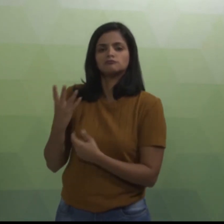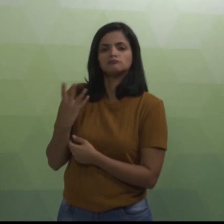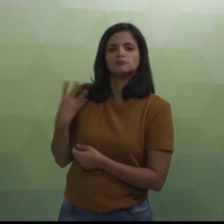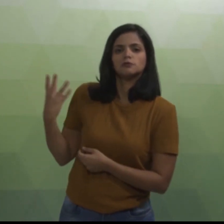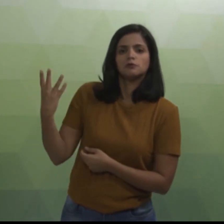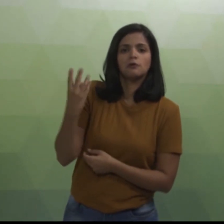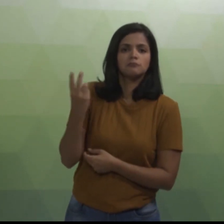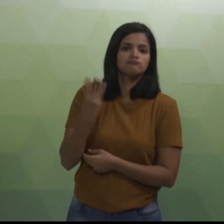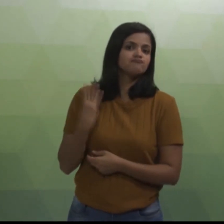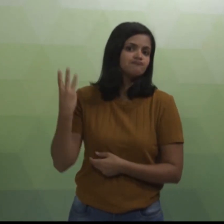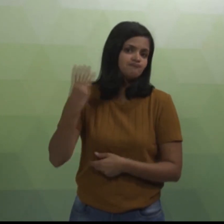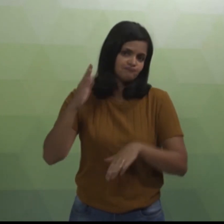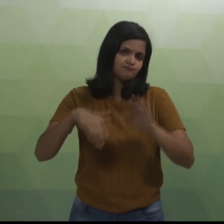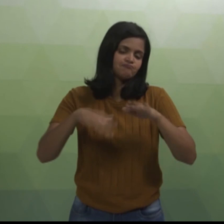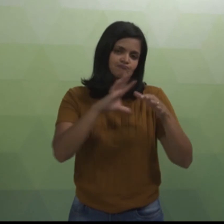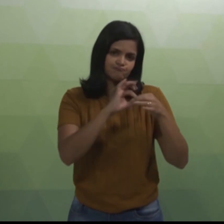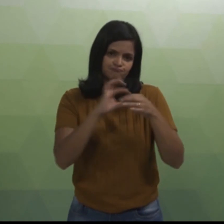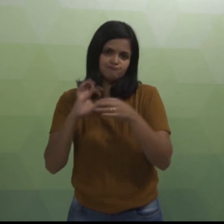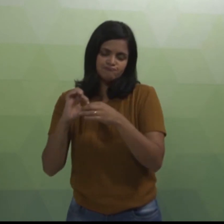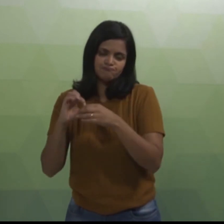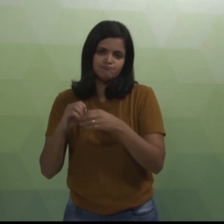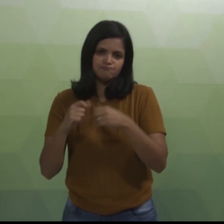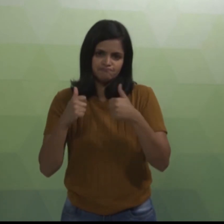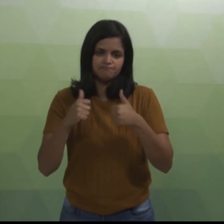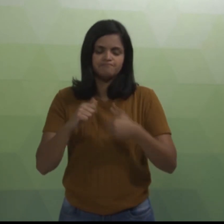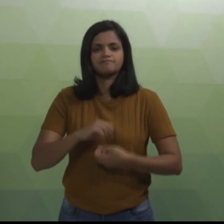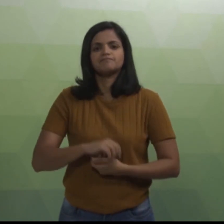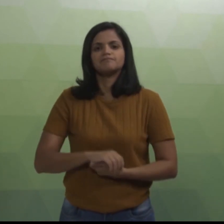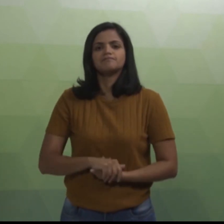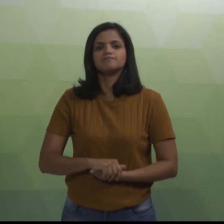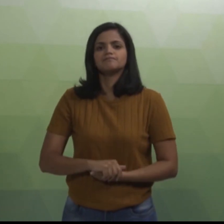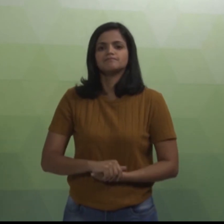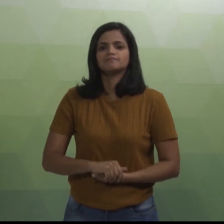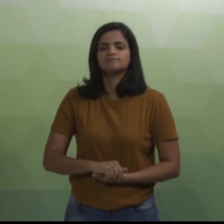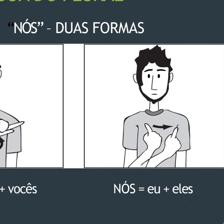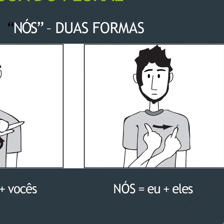dois, nós quatro, vai depender do contexto, ok?